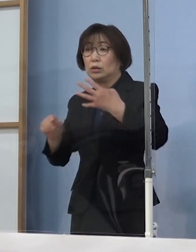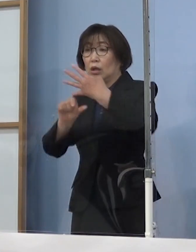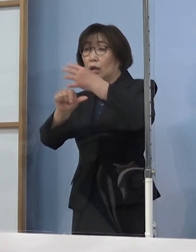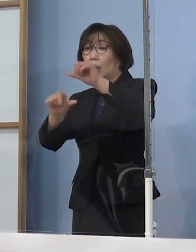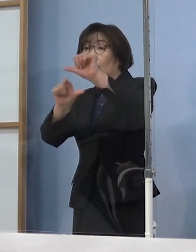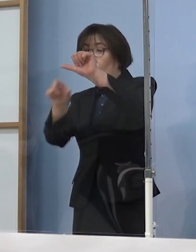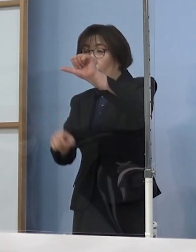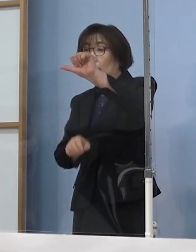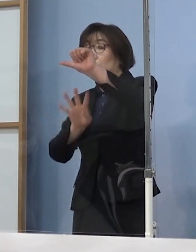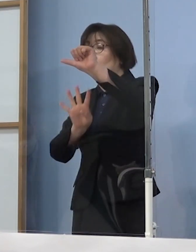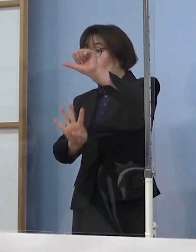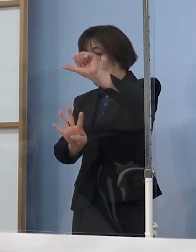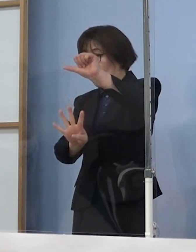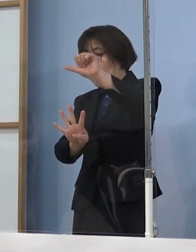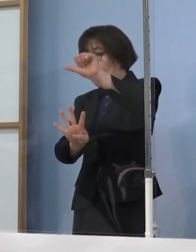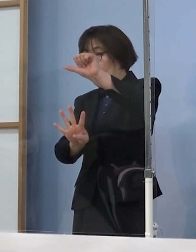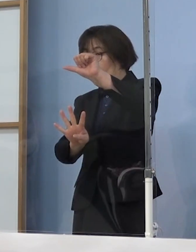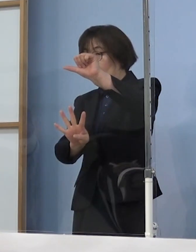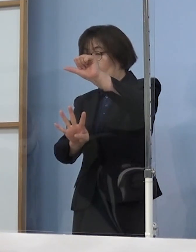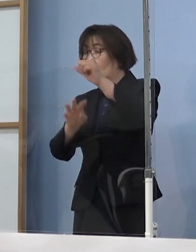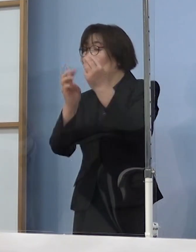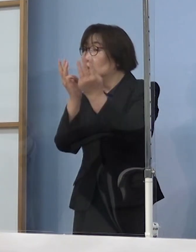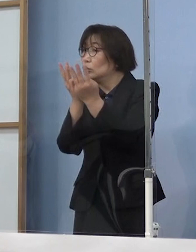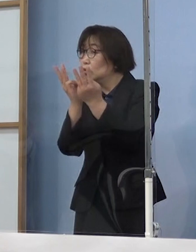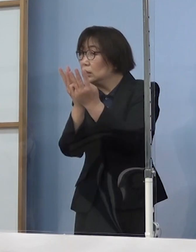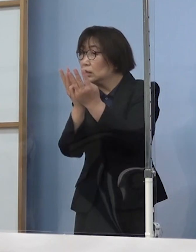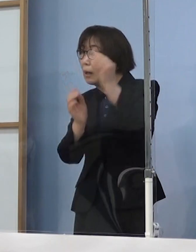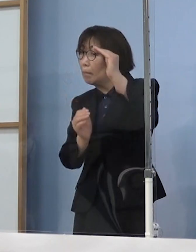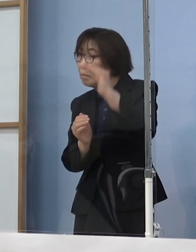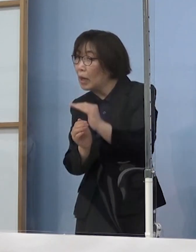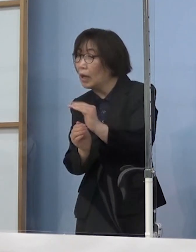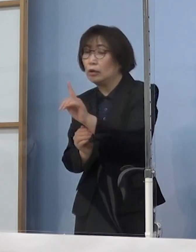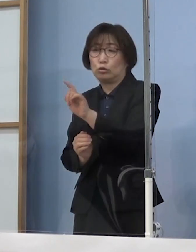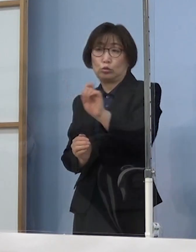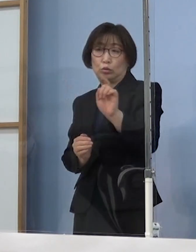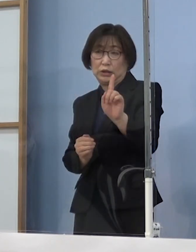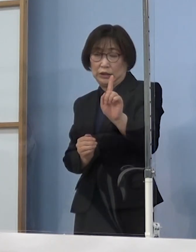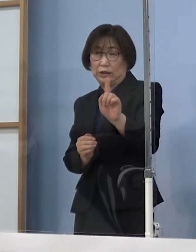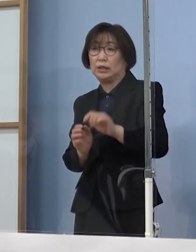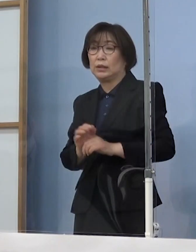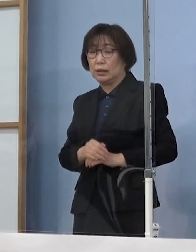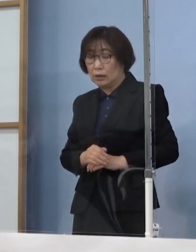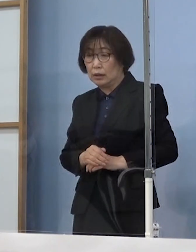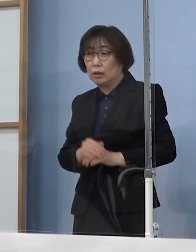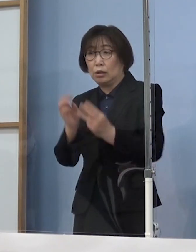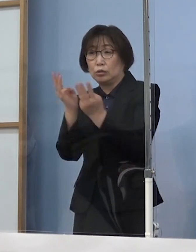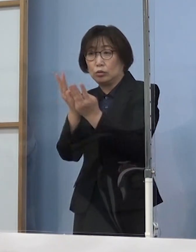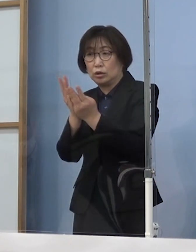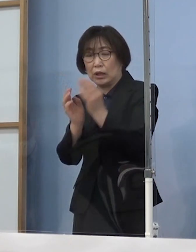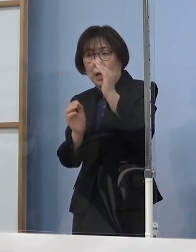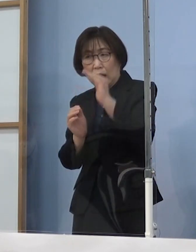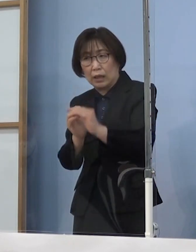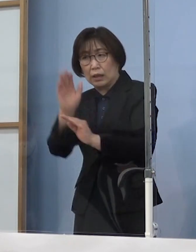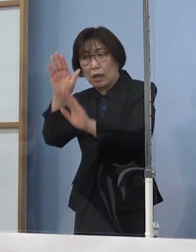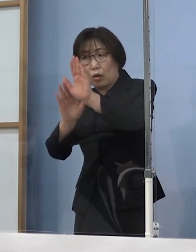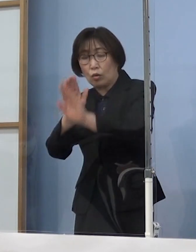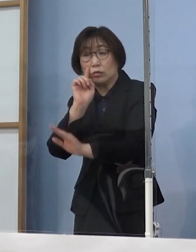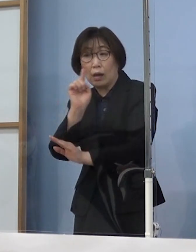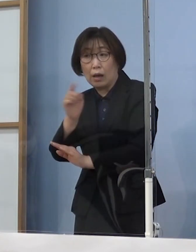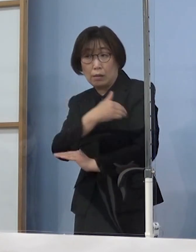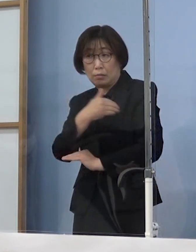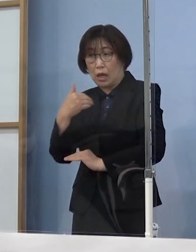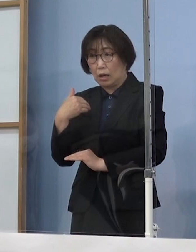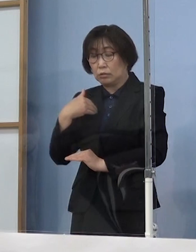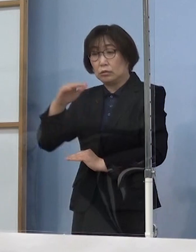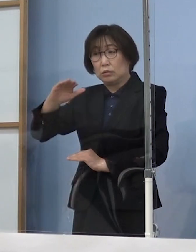5月の4日数字が11、一見減少に向かったようには見えるところではありますが、足して